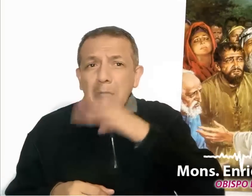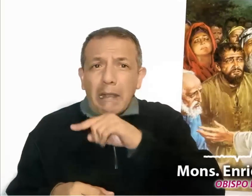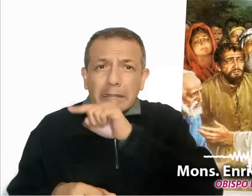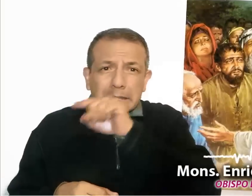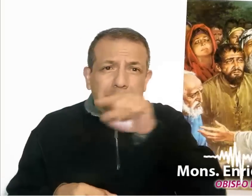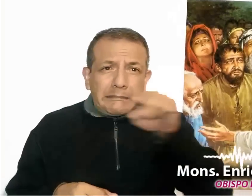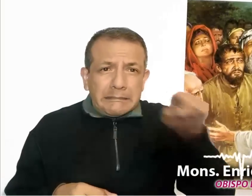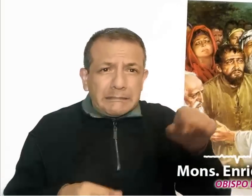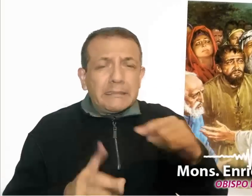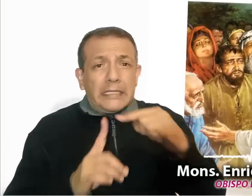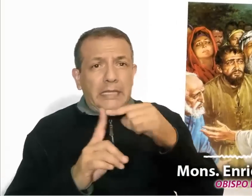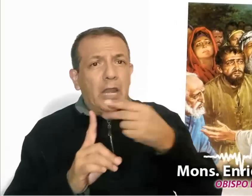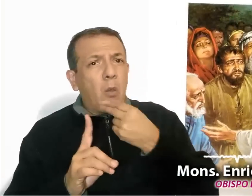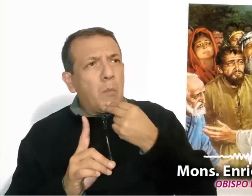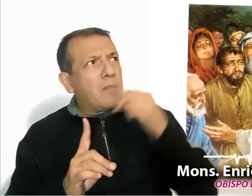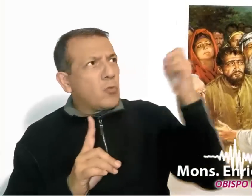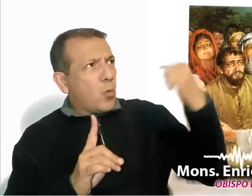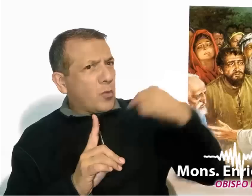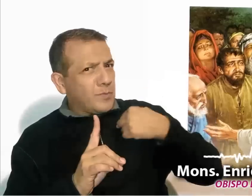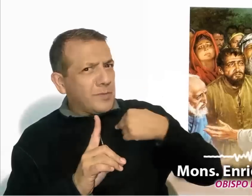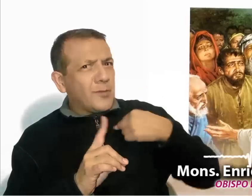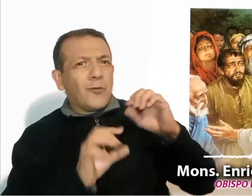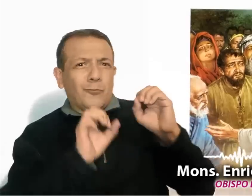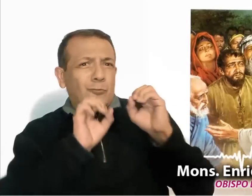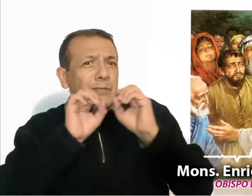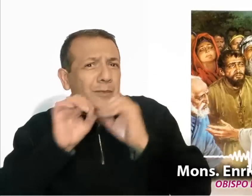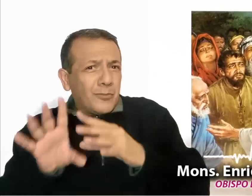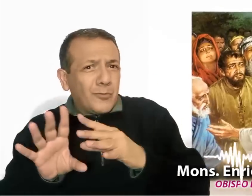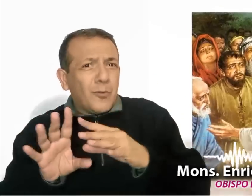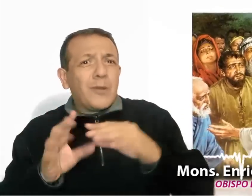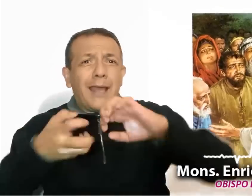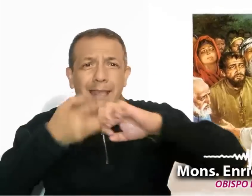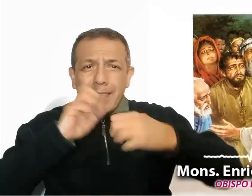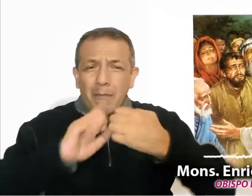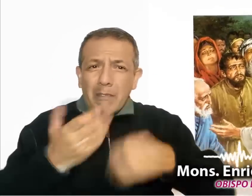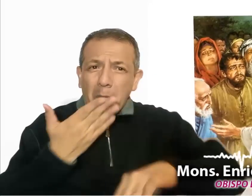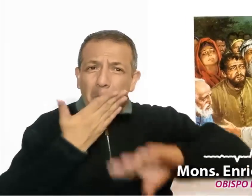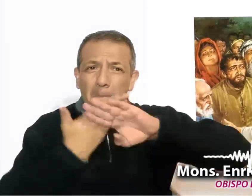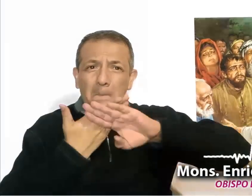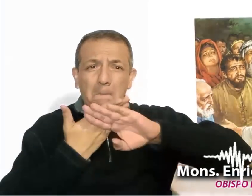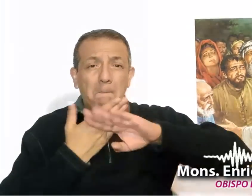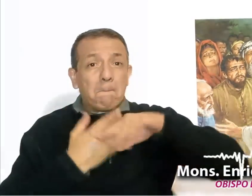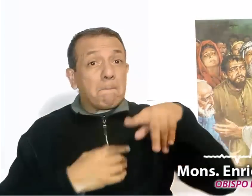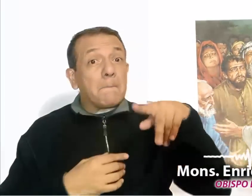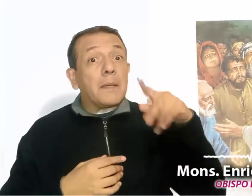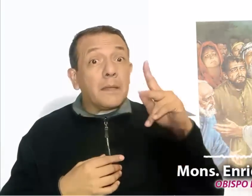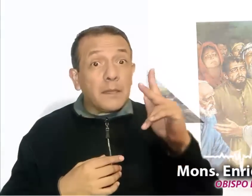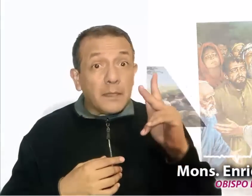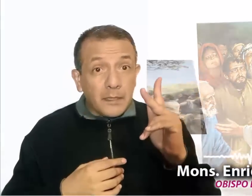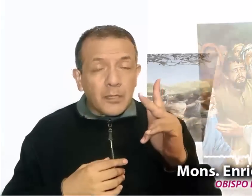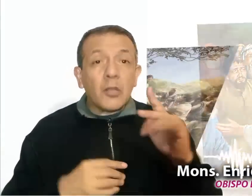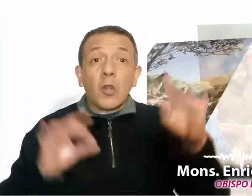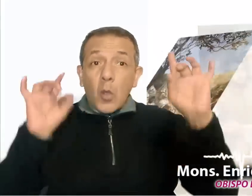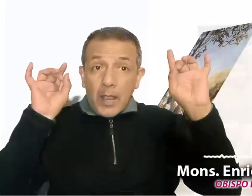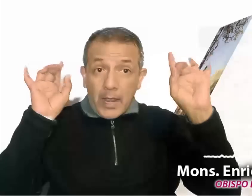desgracias? Y acusa a Dios de que los ha abandonado en manos de sus enemigos. Sin